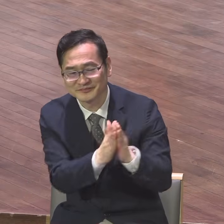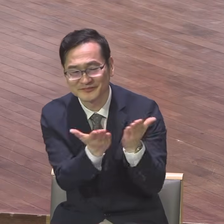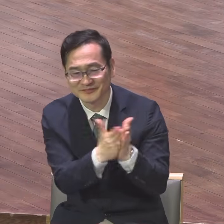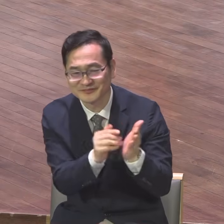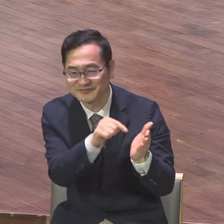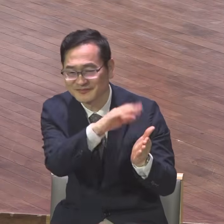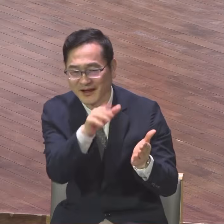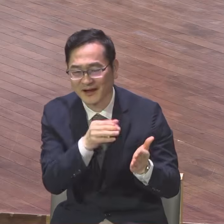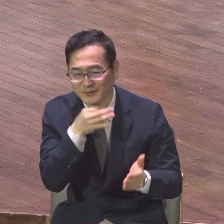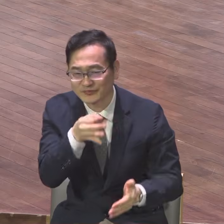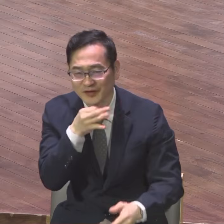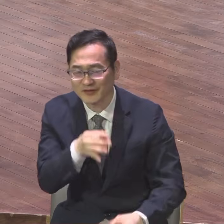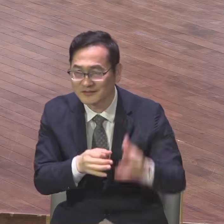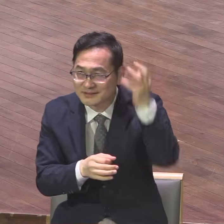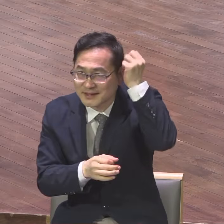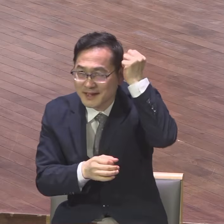찾으라면